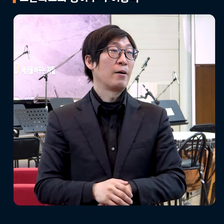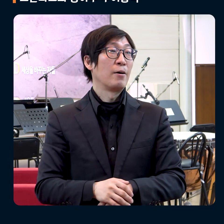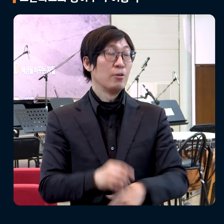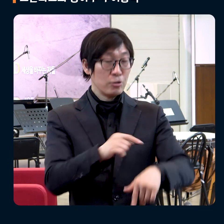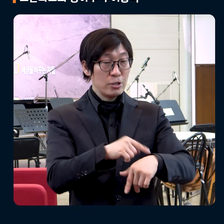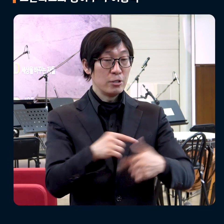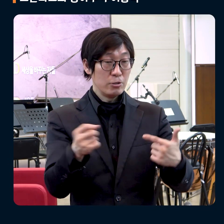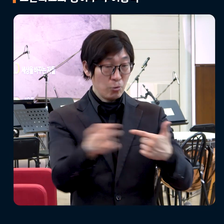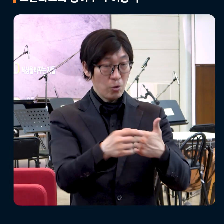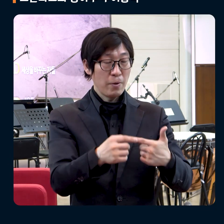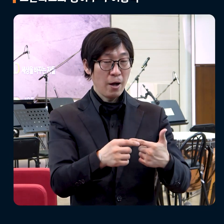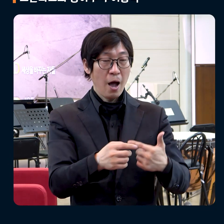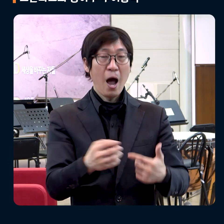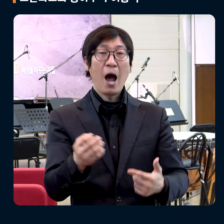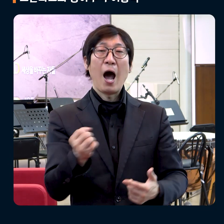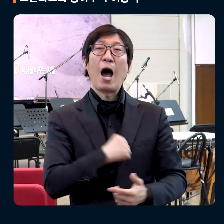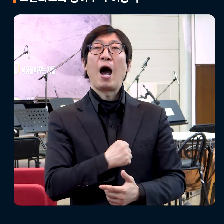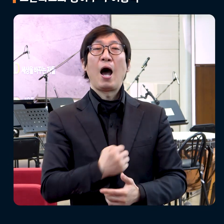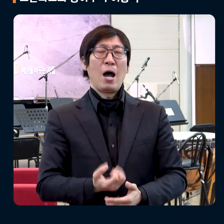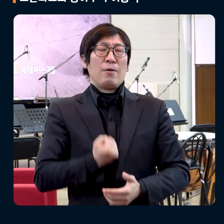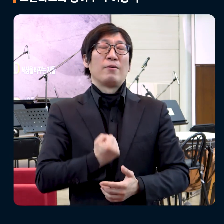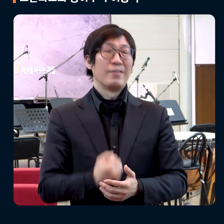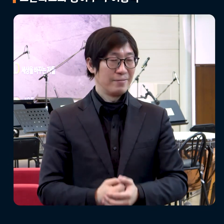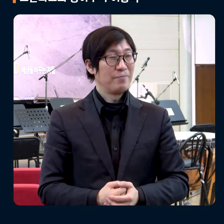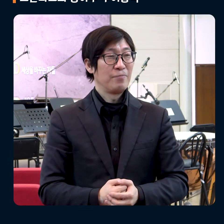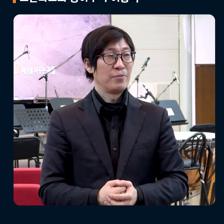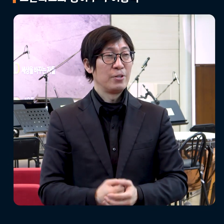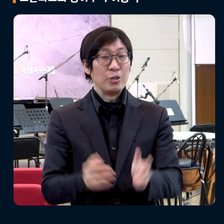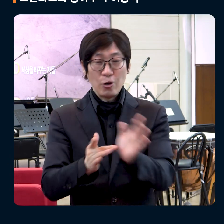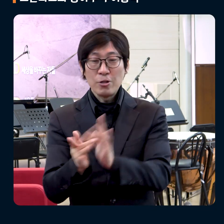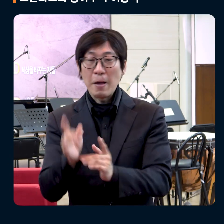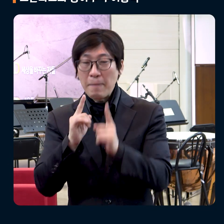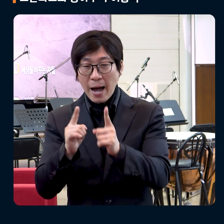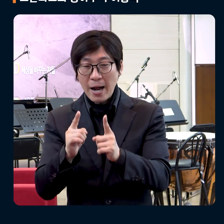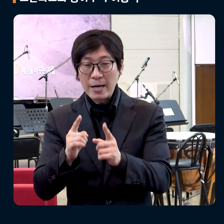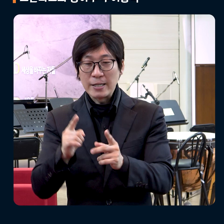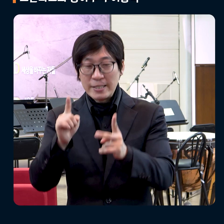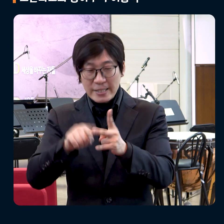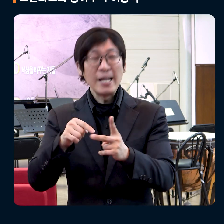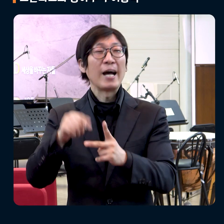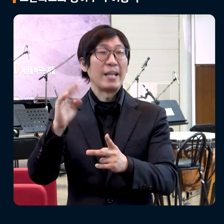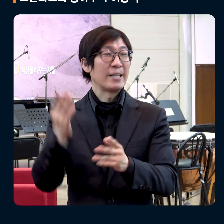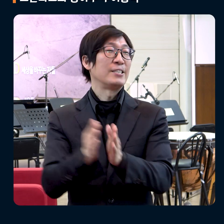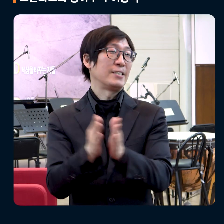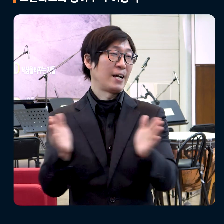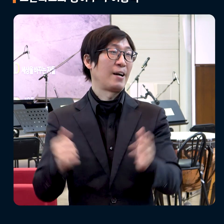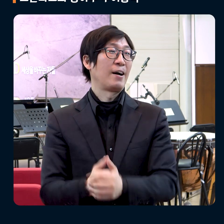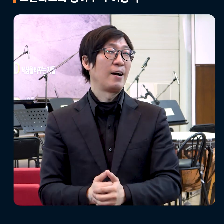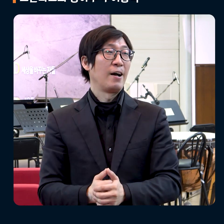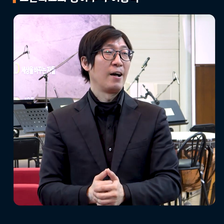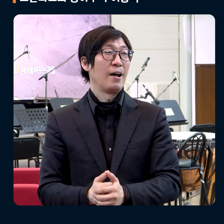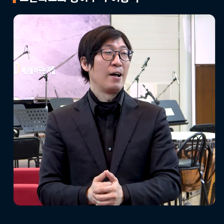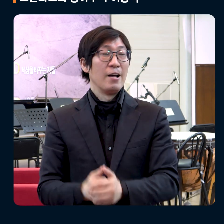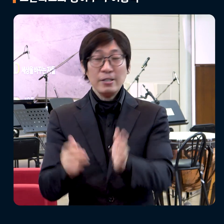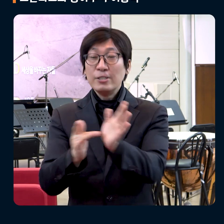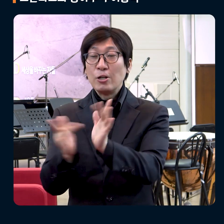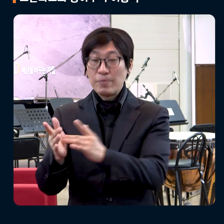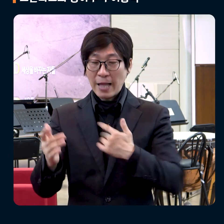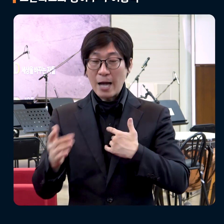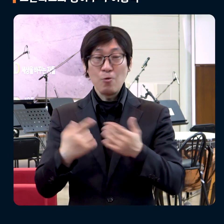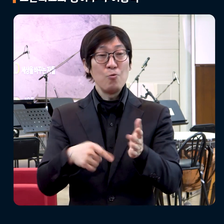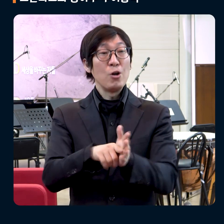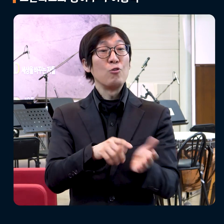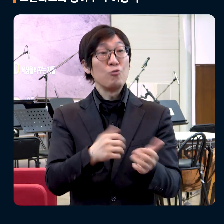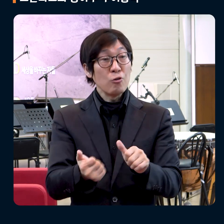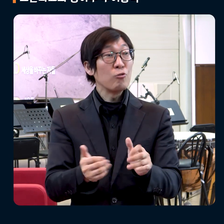그때 니고데모가 충격이 온 겁니다. 충격이 오면서, 아, 예수의 말씀이 이거였구나. 그 예수님이 나